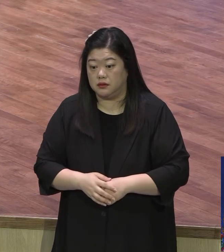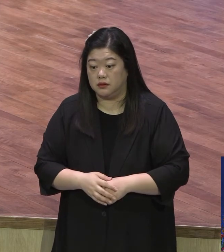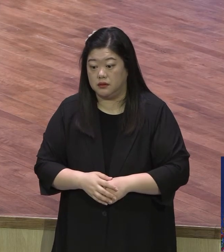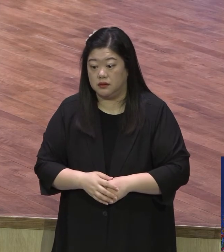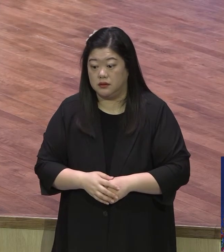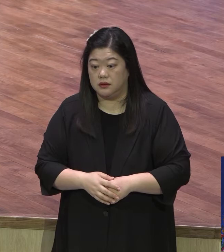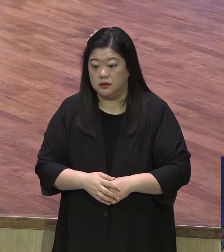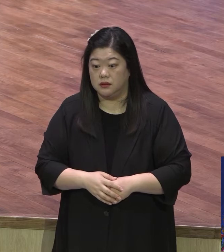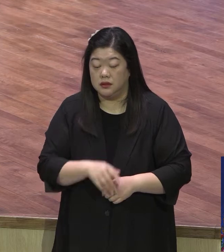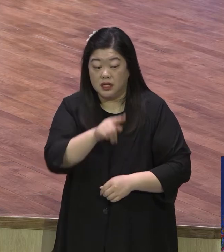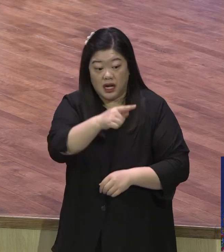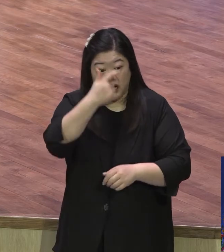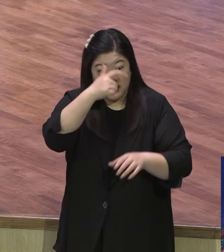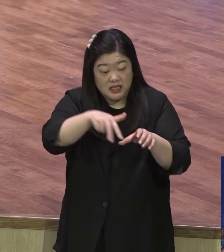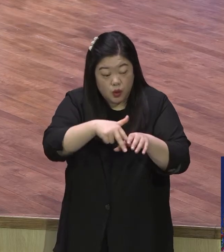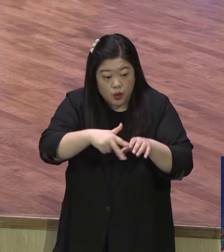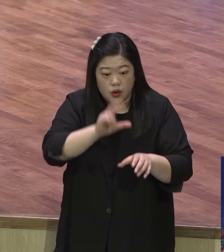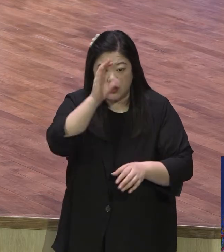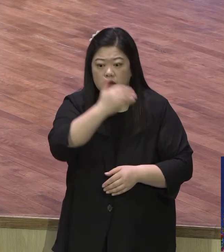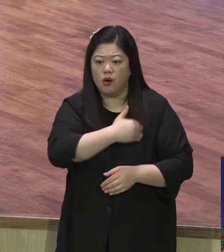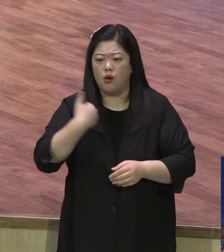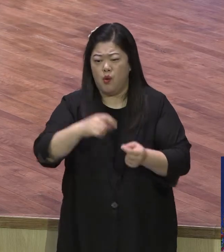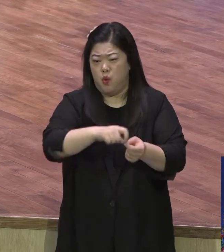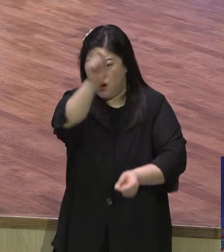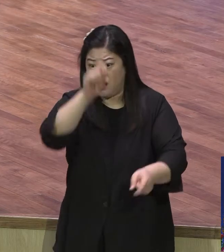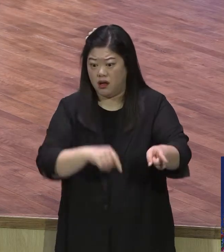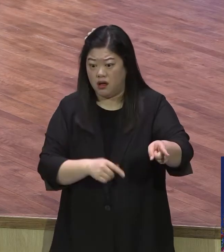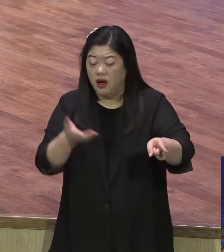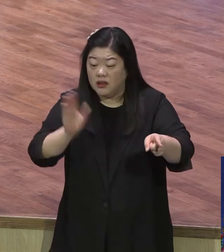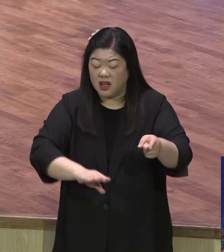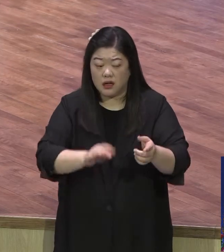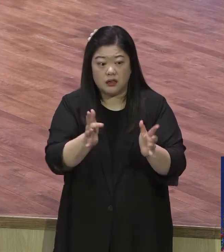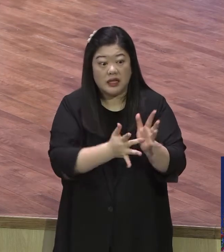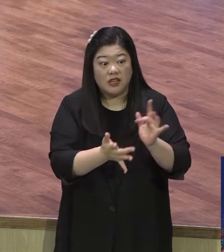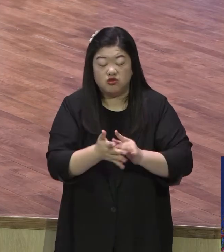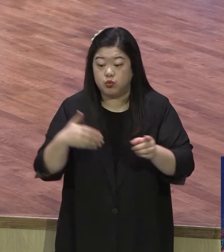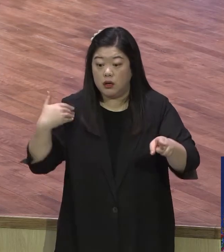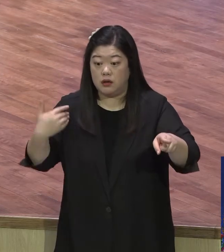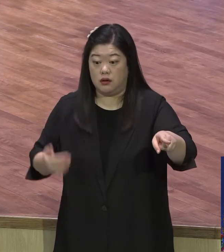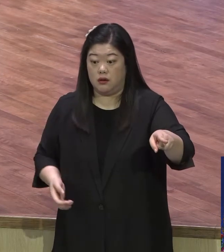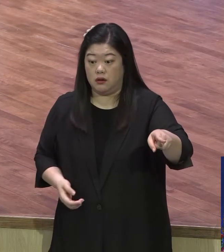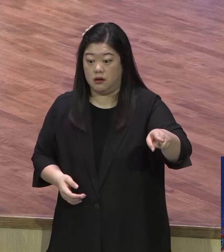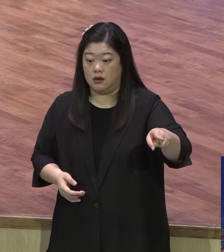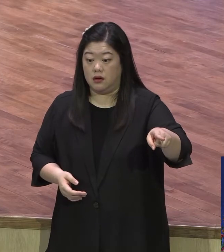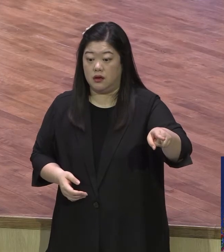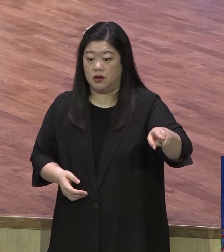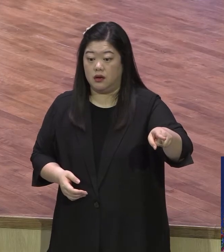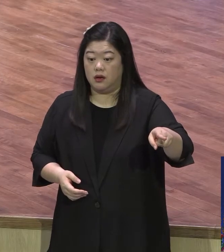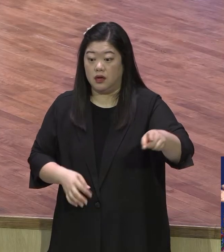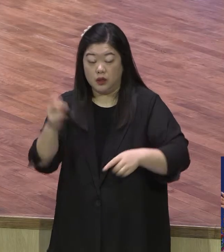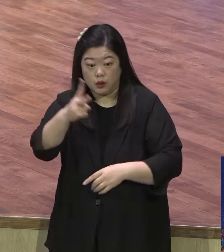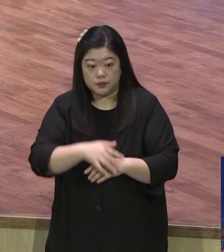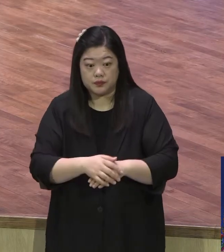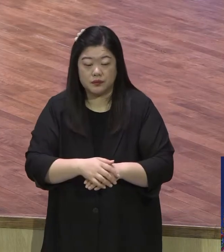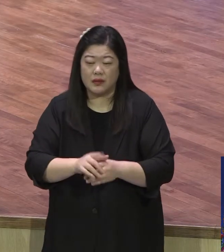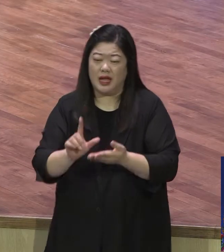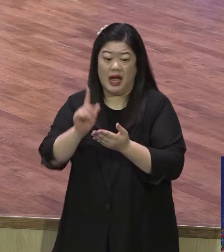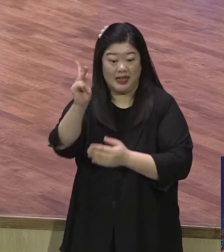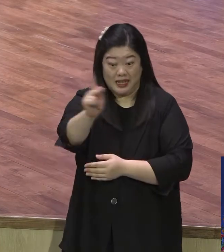물었어요 예수 알아요 몰라요 케냐가 영혼 못하고 딱 있는 천 년 못하는데 저 오지